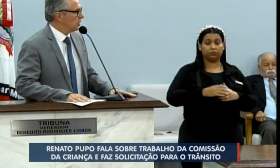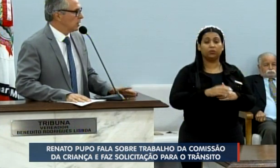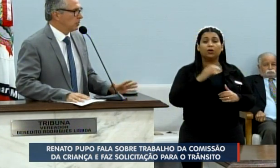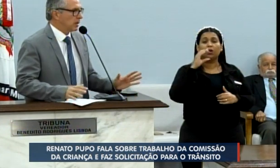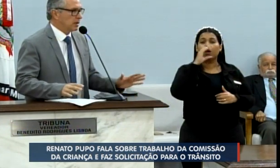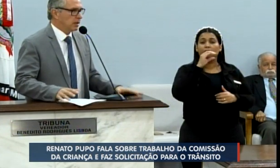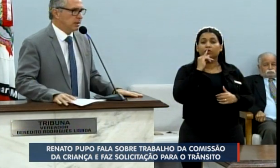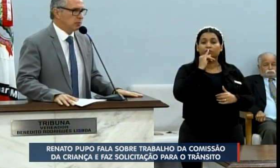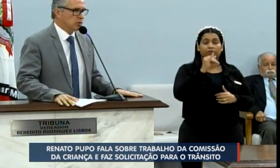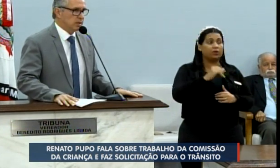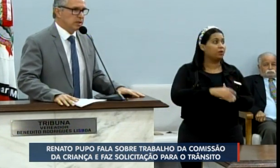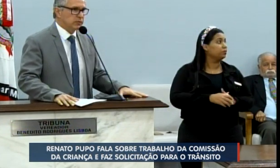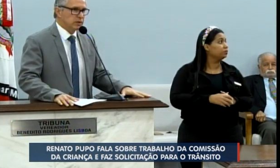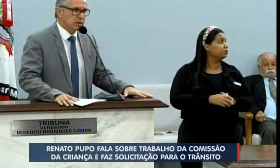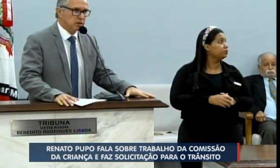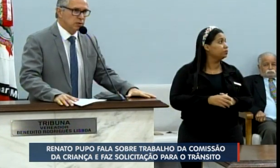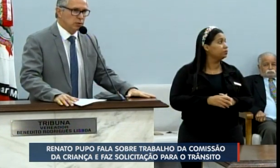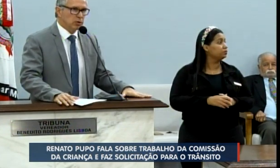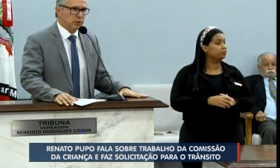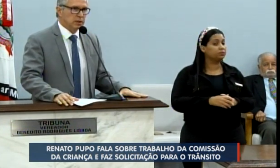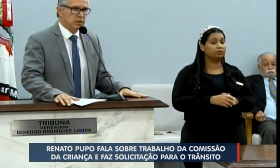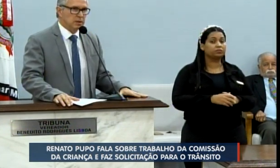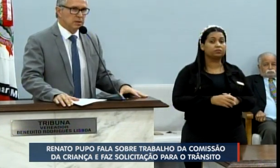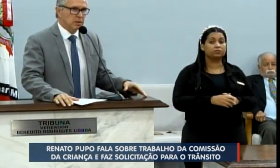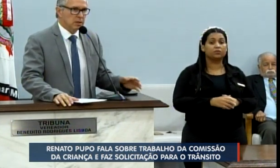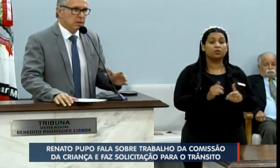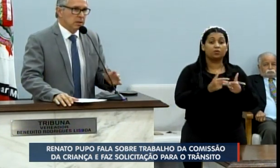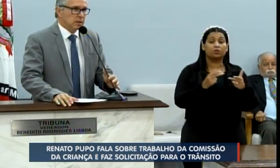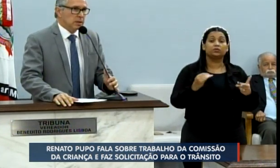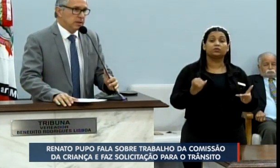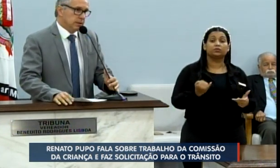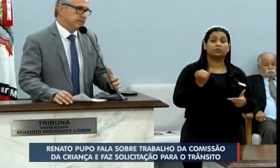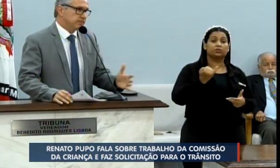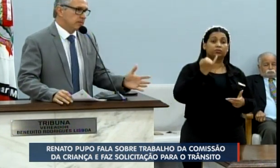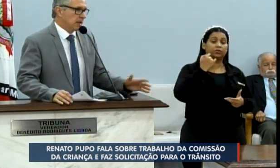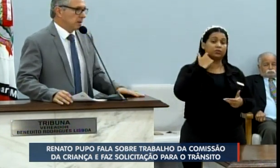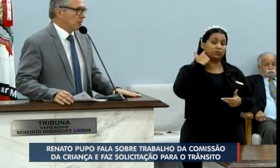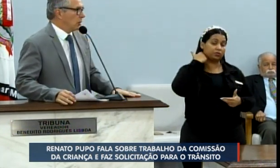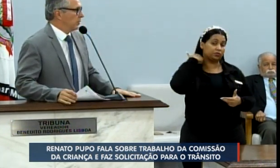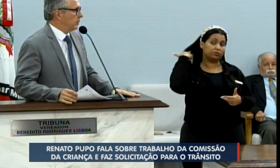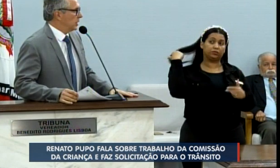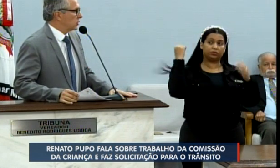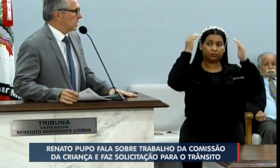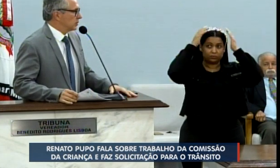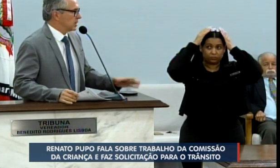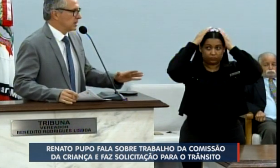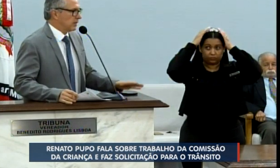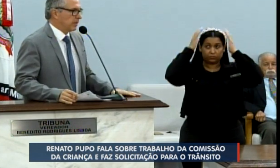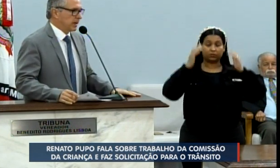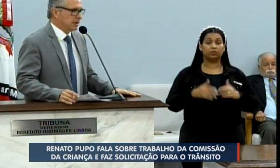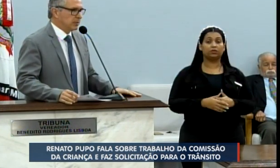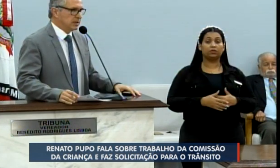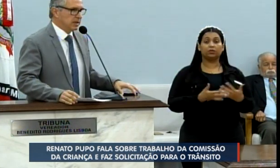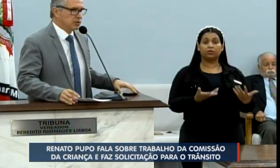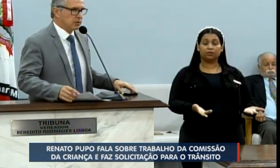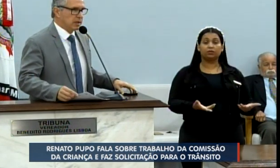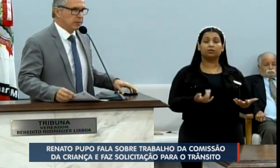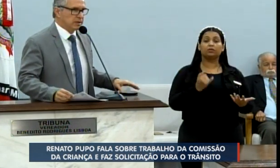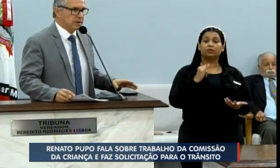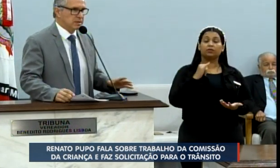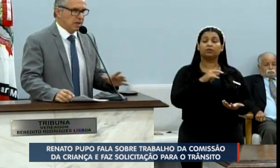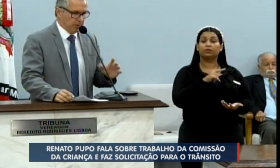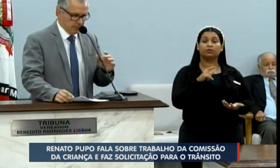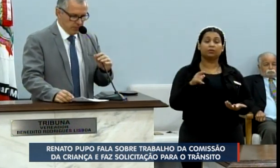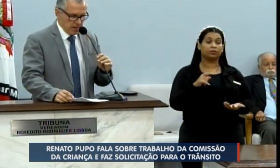breve, porque temos três visitas muito importantes e, obviamente, queremos reservar para cada uma delas o